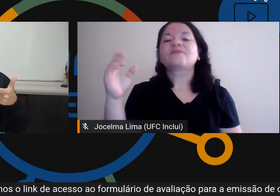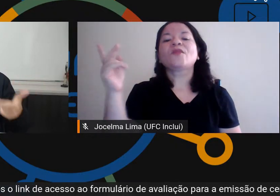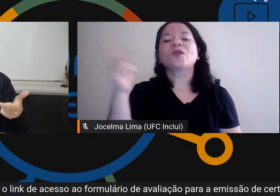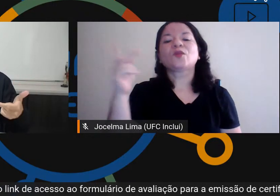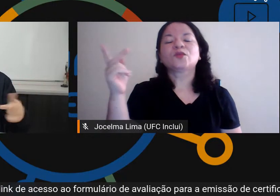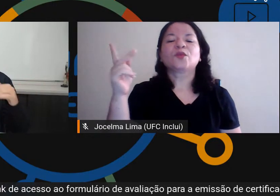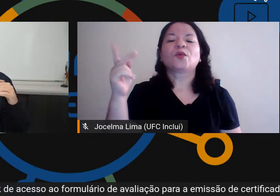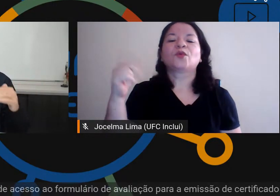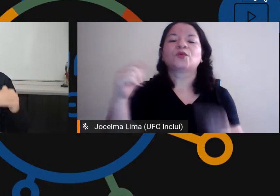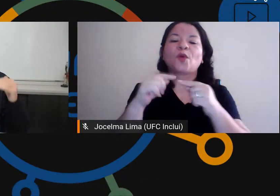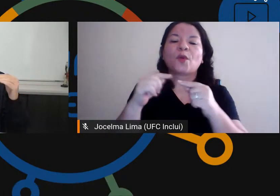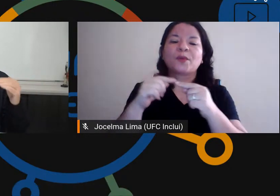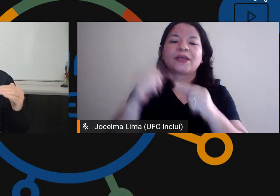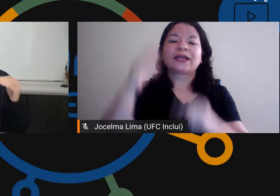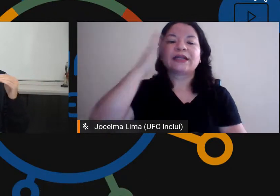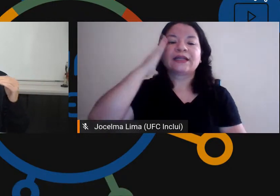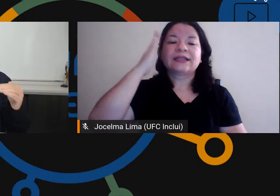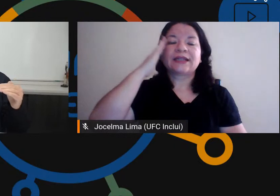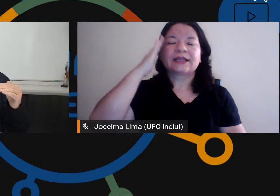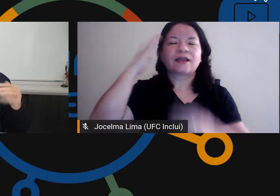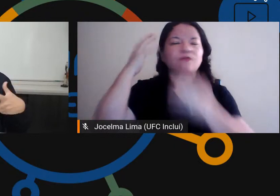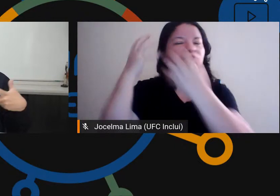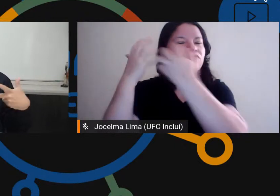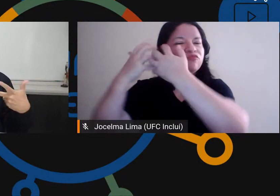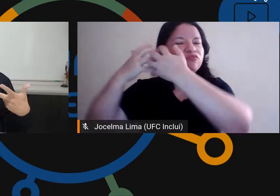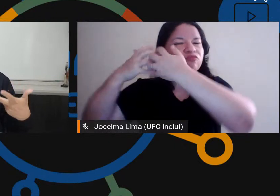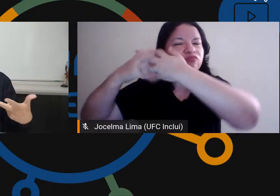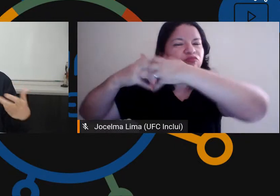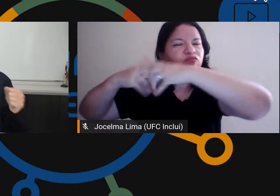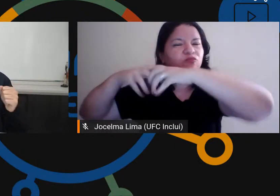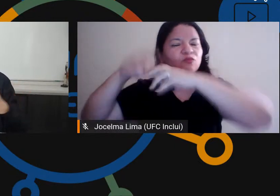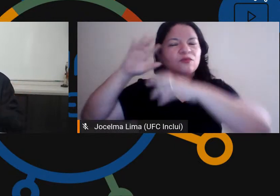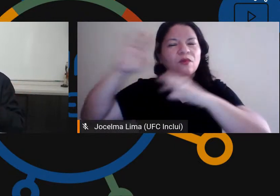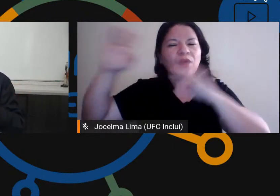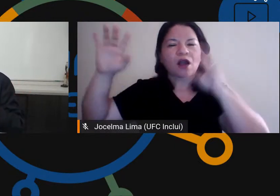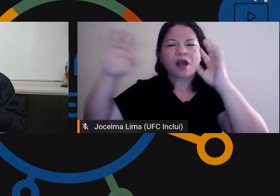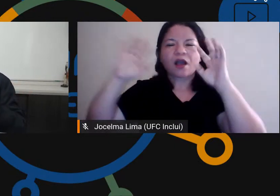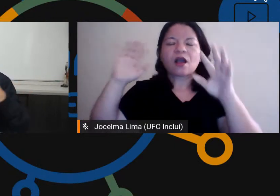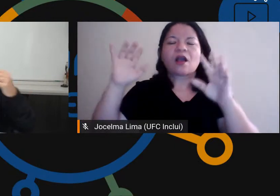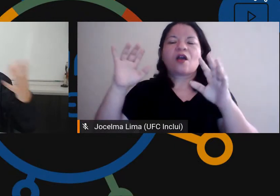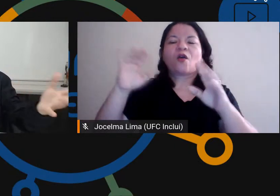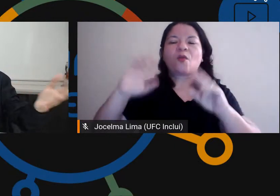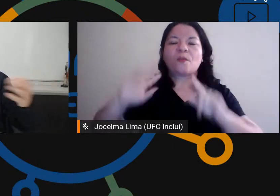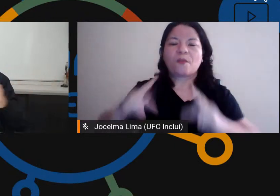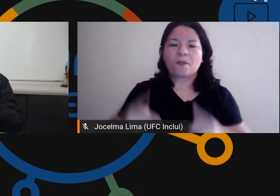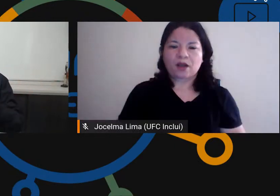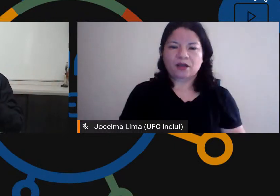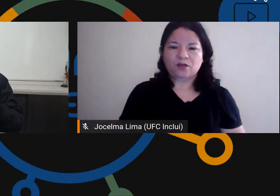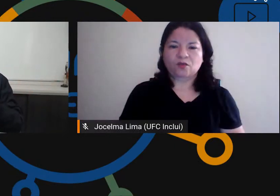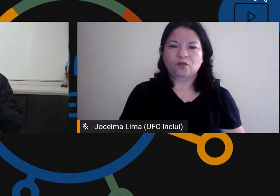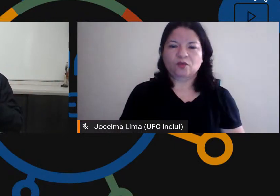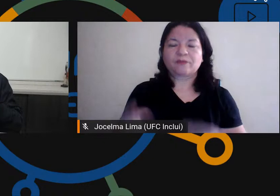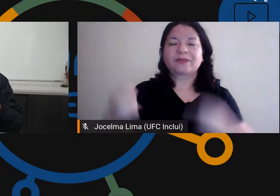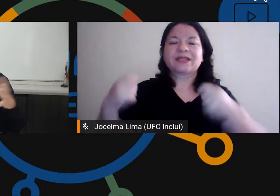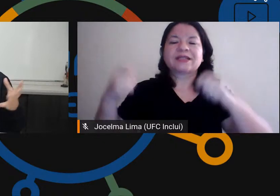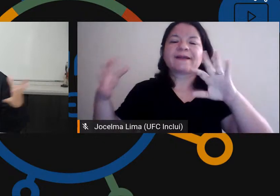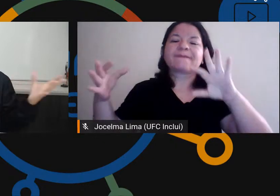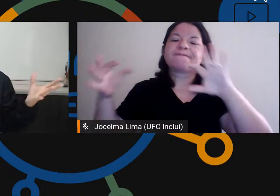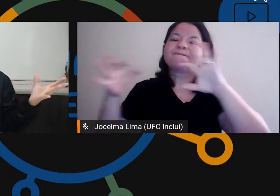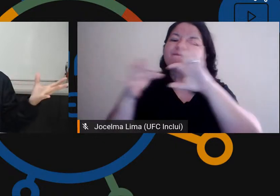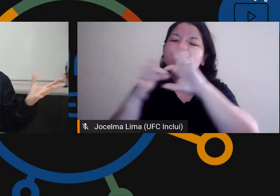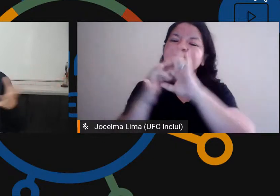representações importantes do pensamento racional humano. Elas se complementam. Ciência não estuda metafísica.